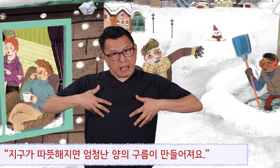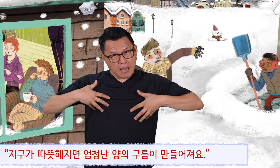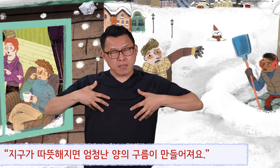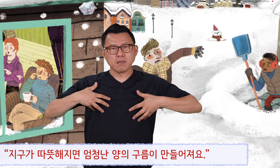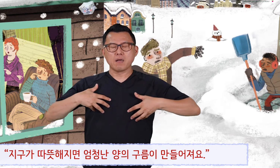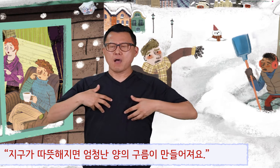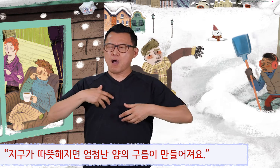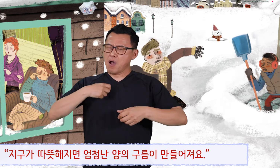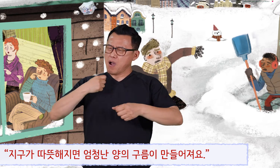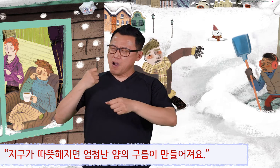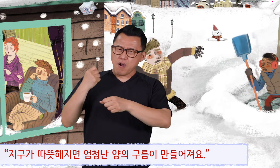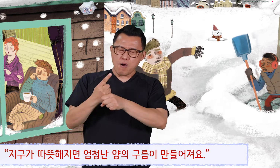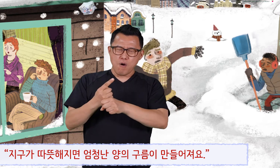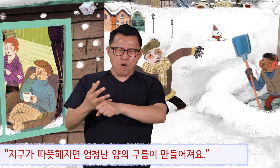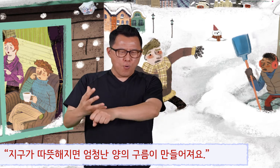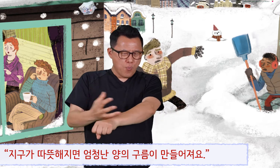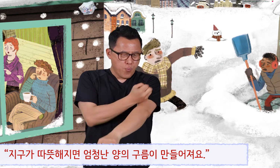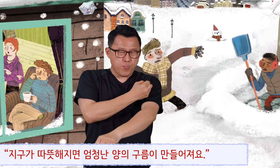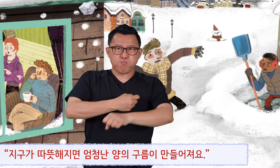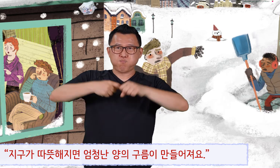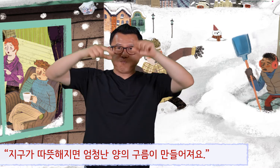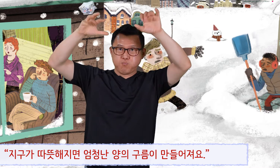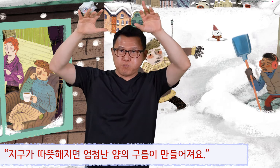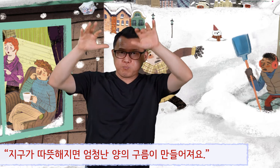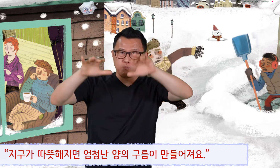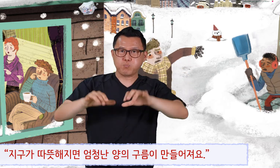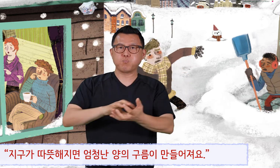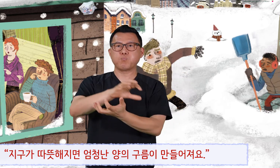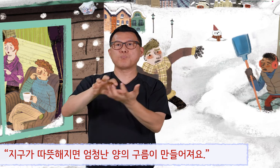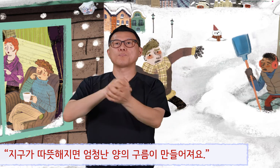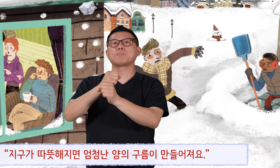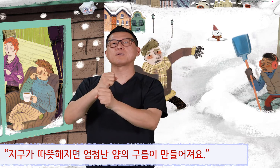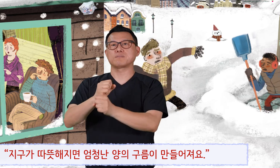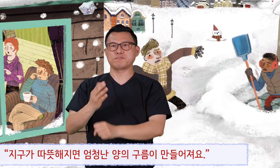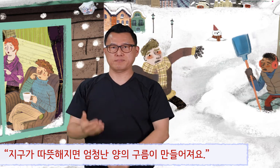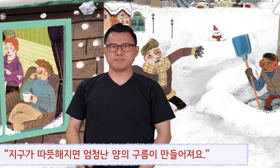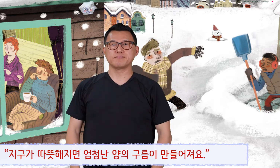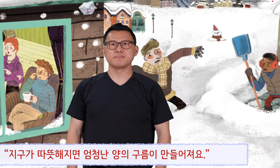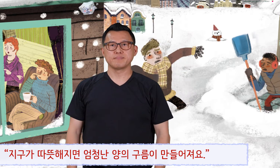지구가 따뜻해지면 엄청난 양의 구름이 만들어져요.